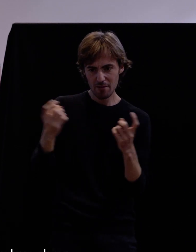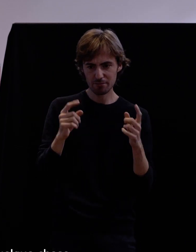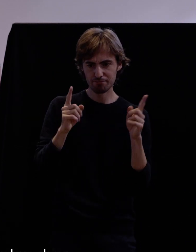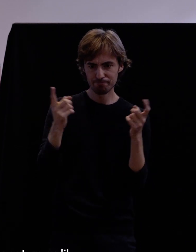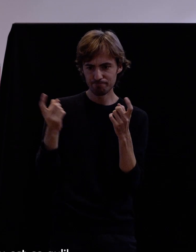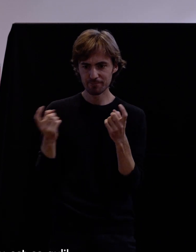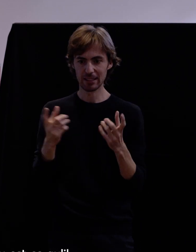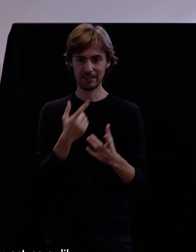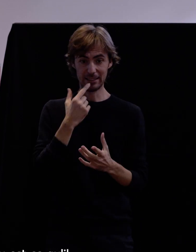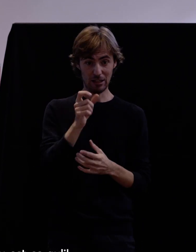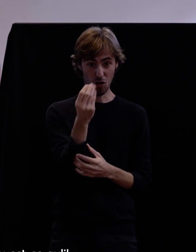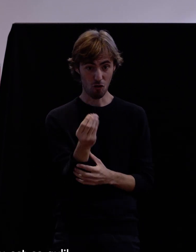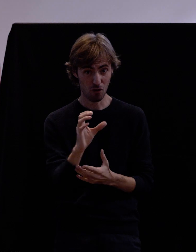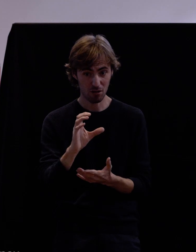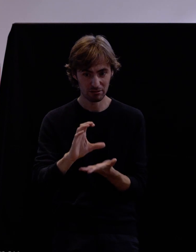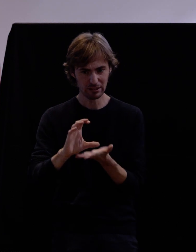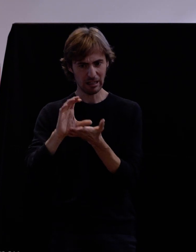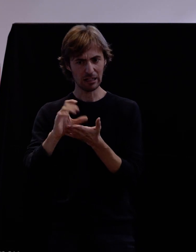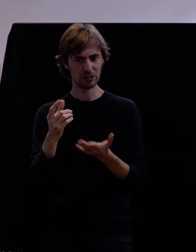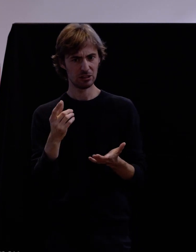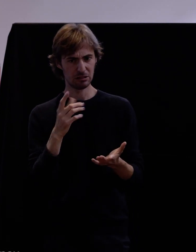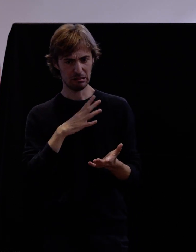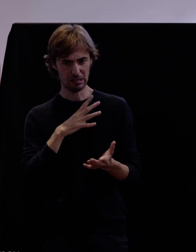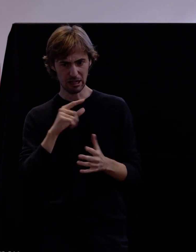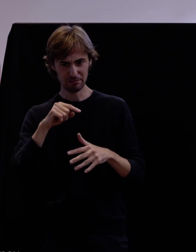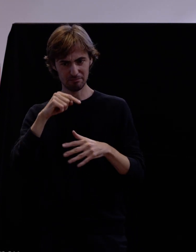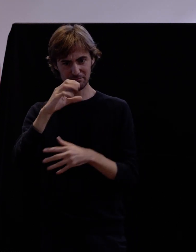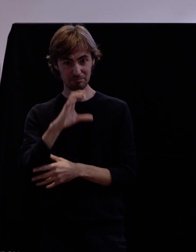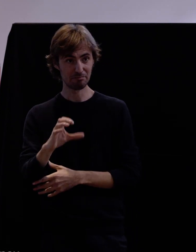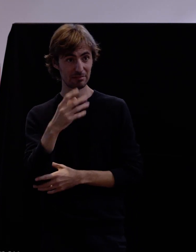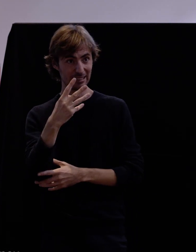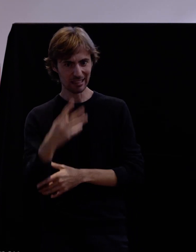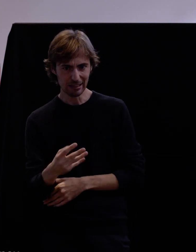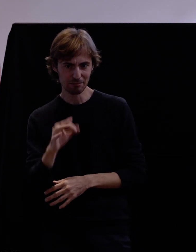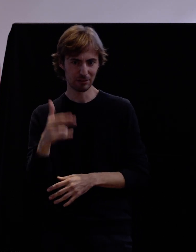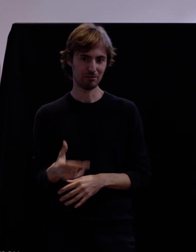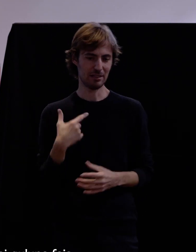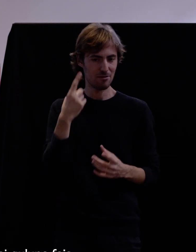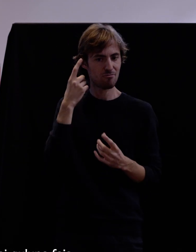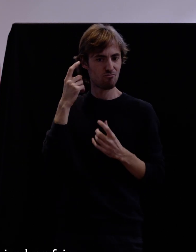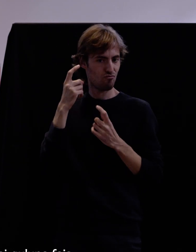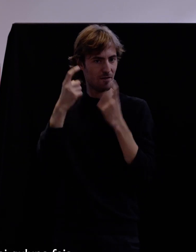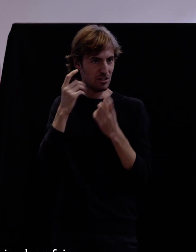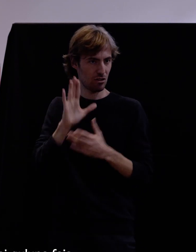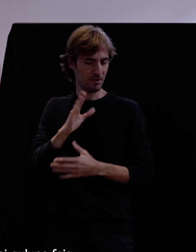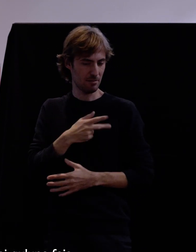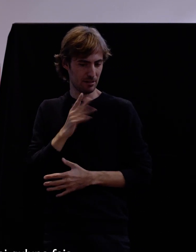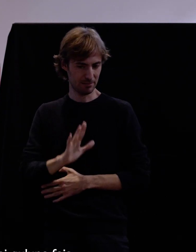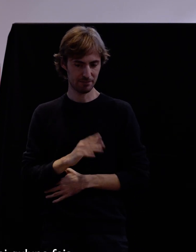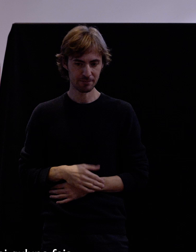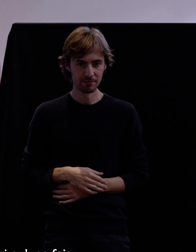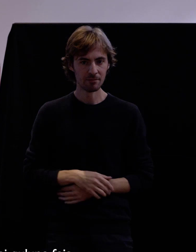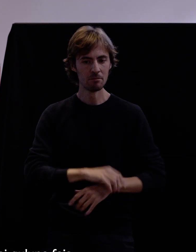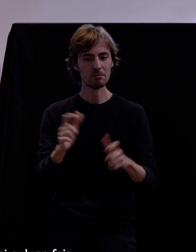peut évoquer un charge, est-ce qu'il a ça ou est-ce qu'il n'a pas ça ? C'est un petit peu notre mécanisme de pensée, parce que c'est vrai qu'une fois qu'on a posé